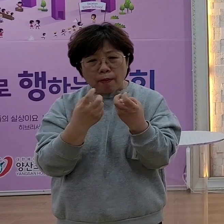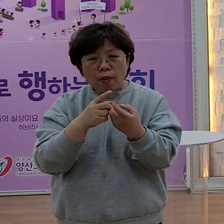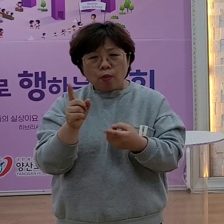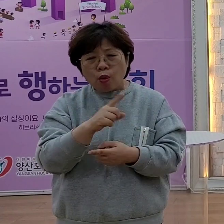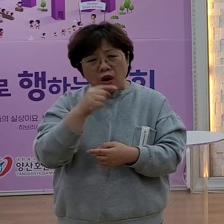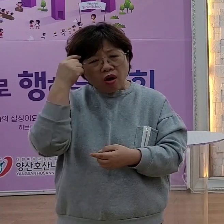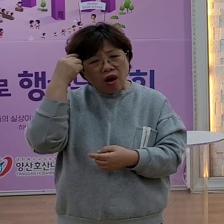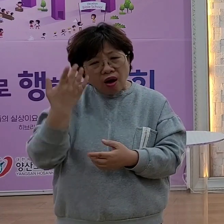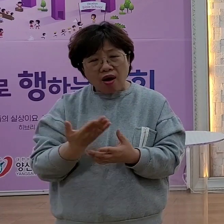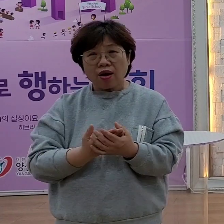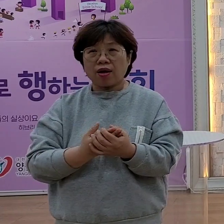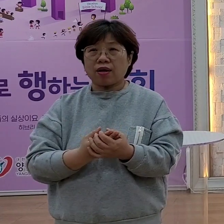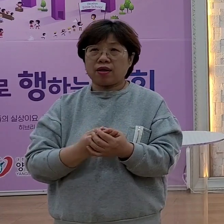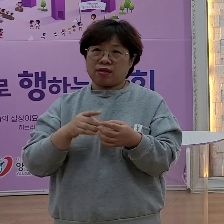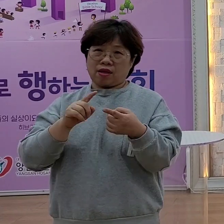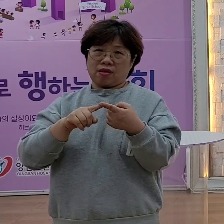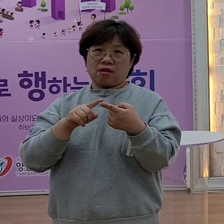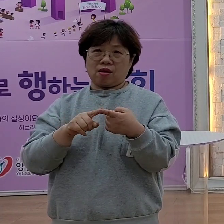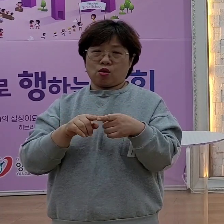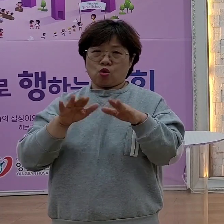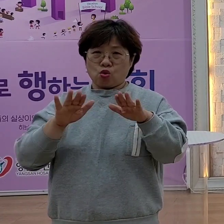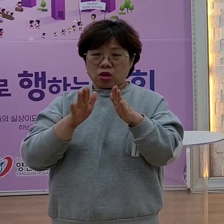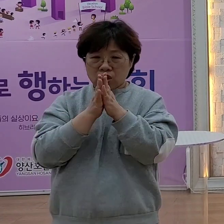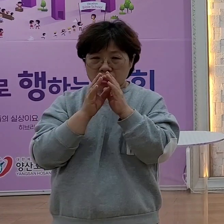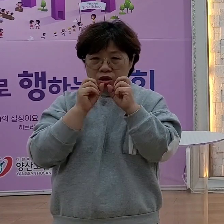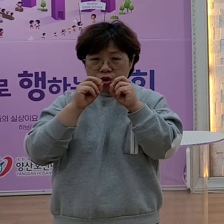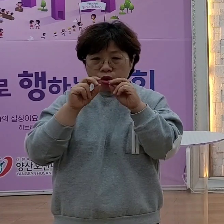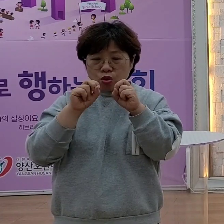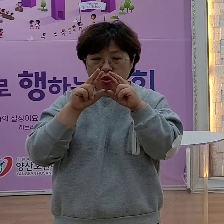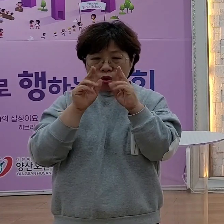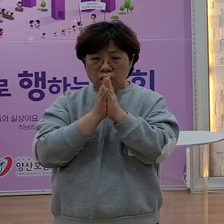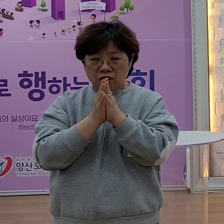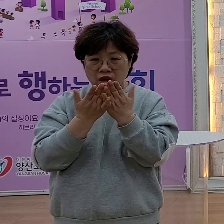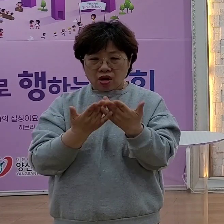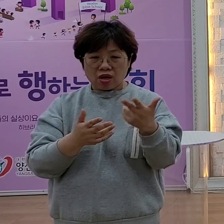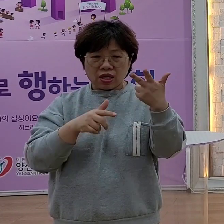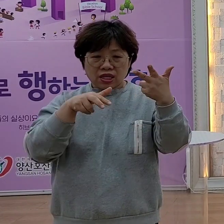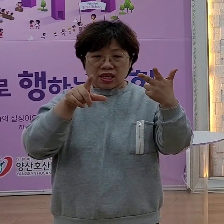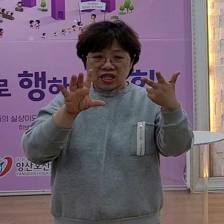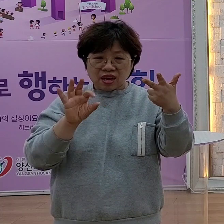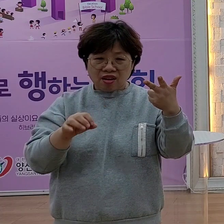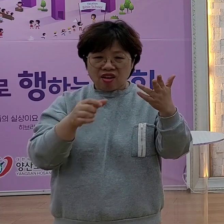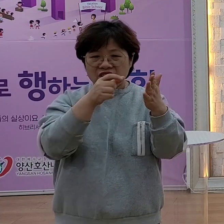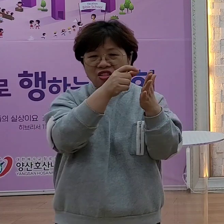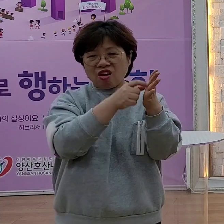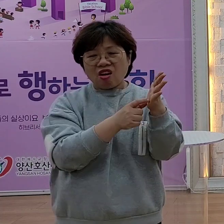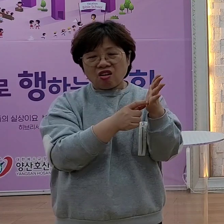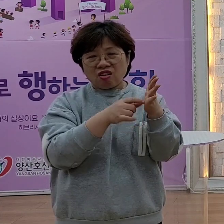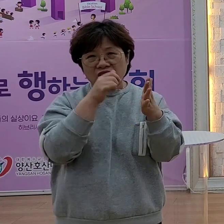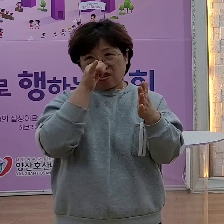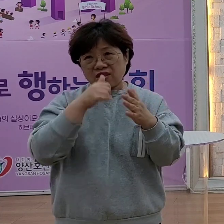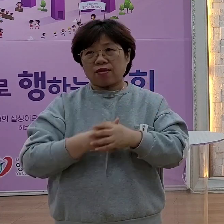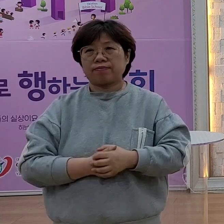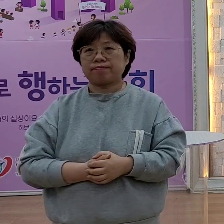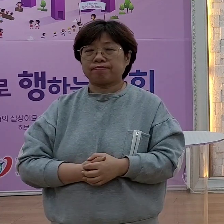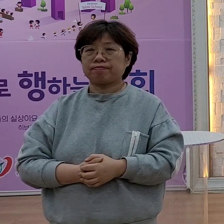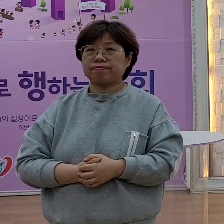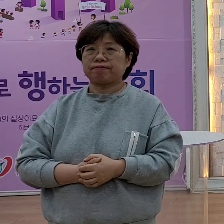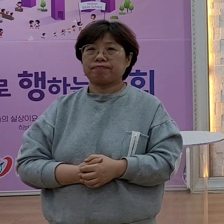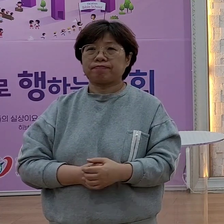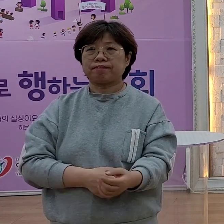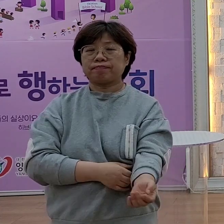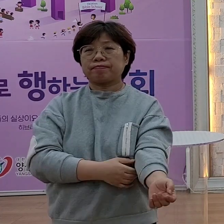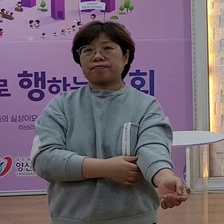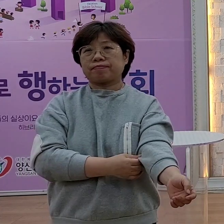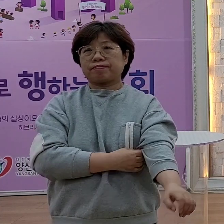감사하게도 오늘 우리 7장에 그 귀한 답들이 이제 많이 이렇게 우리에게 주고 있습니다.